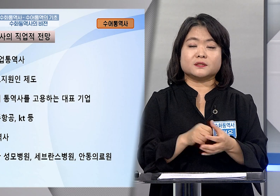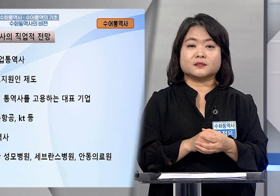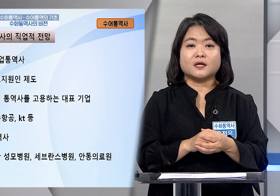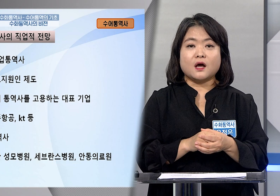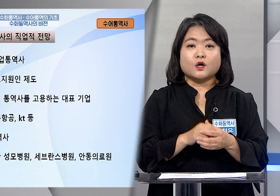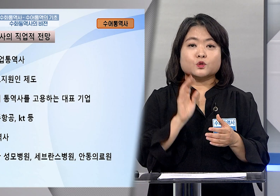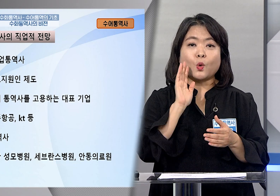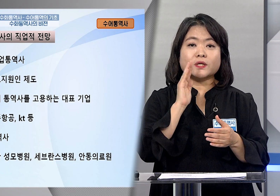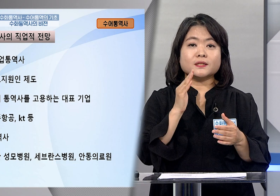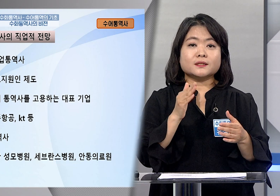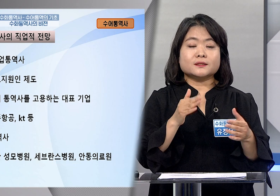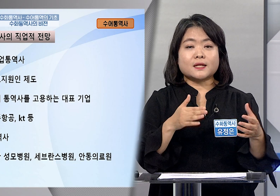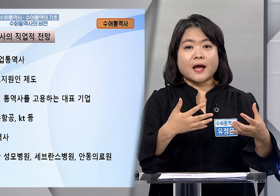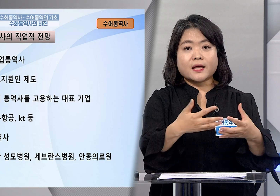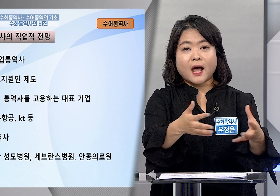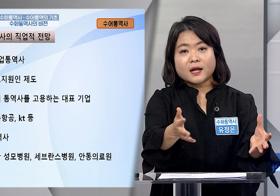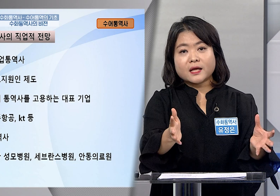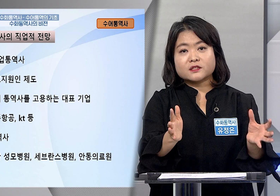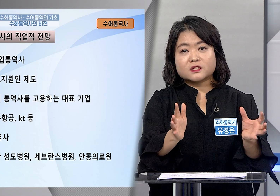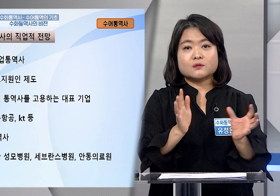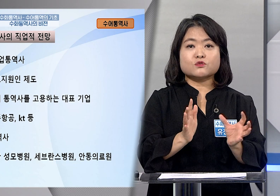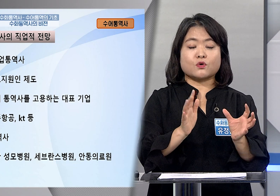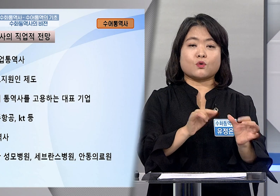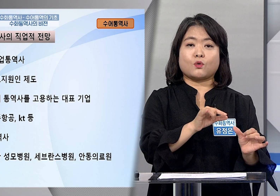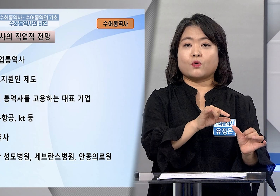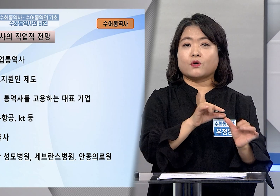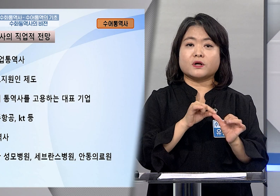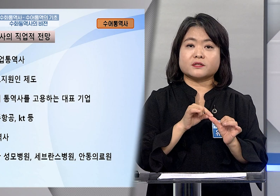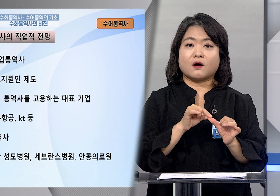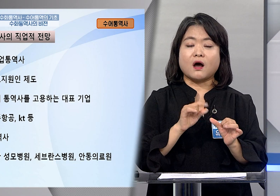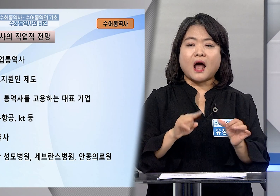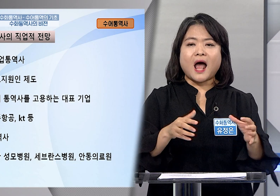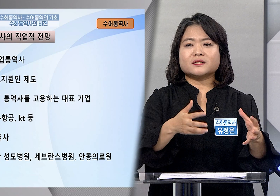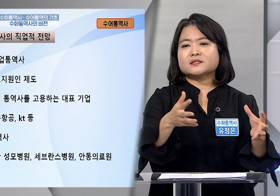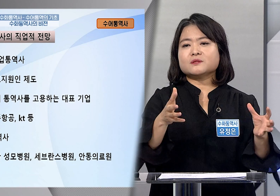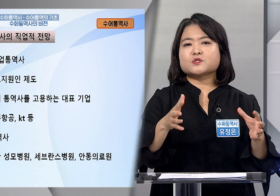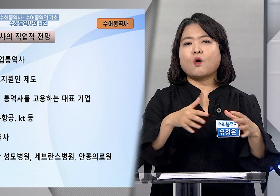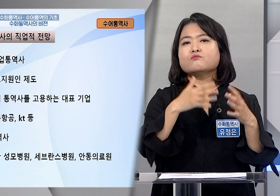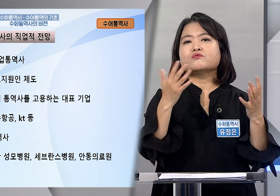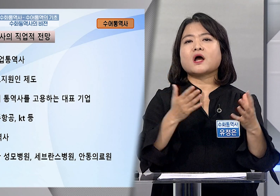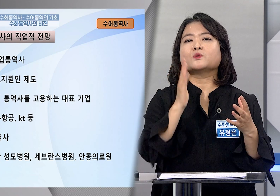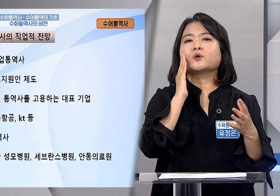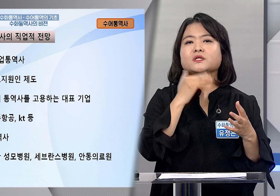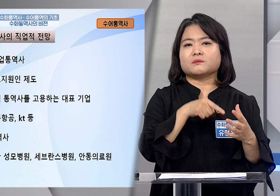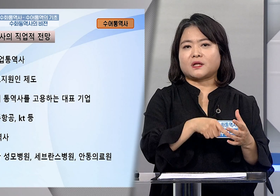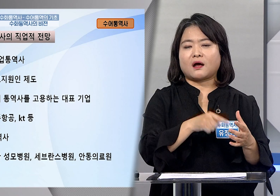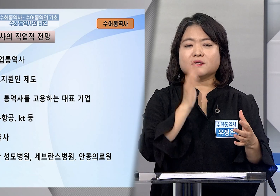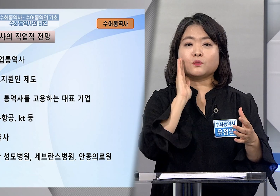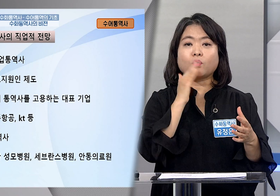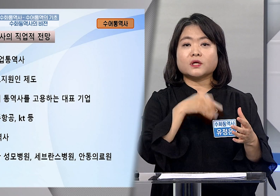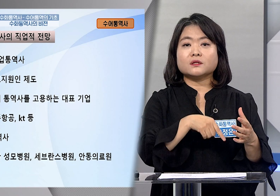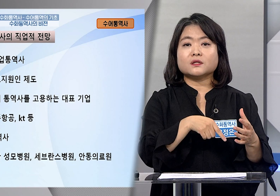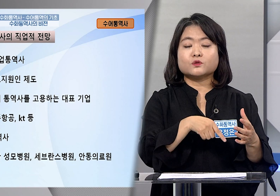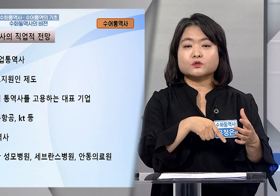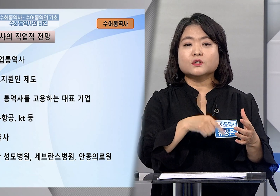생산업체는 농인을 아예 하나의 팀으로 고용을 해서 한 팀 전부가 농인입니다. 이 농인이고